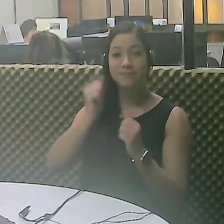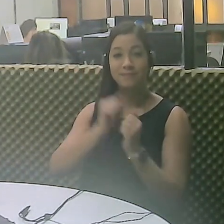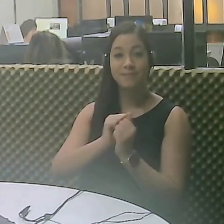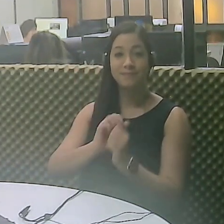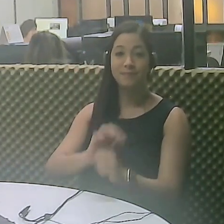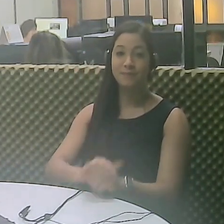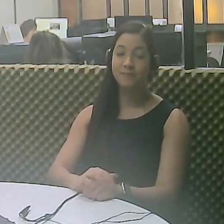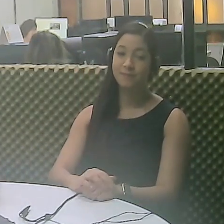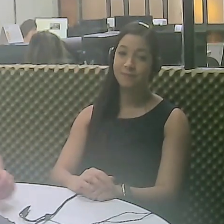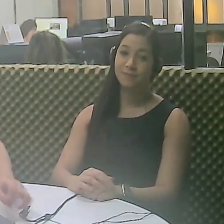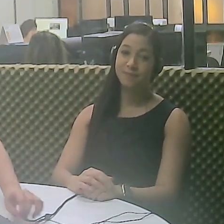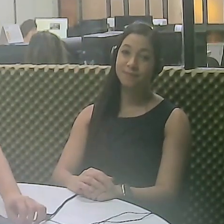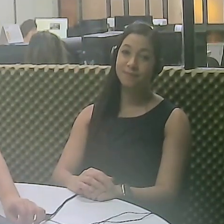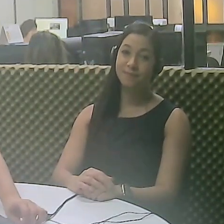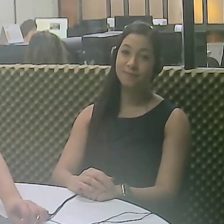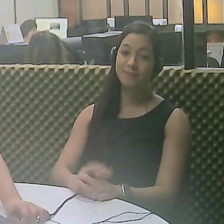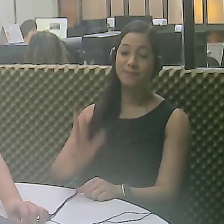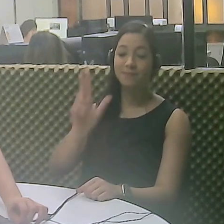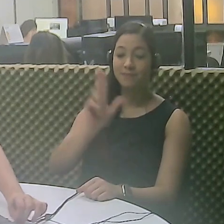com a gente!